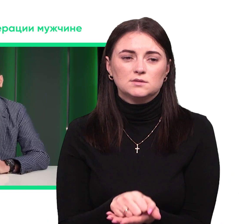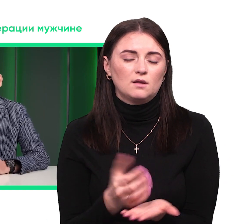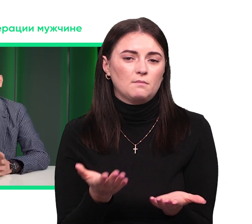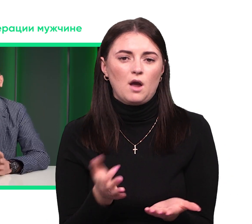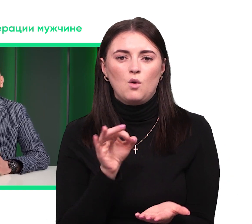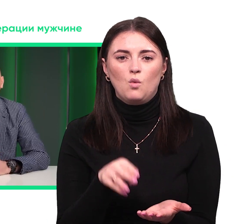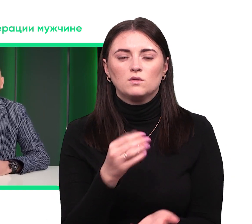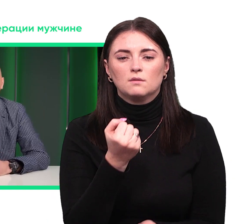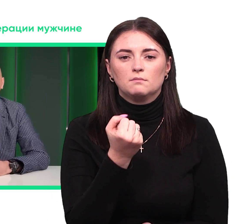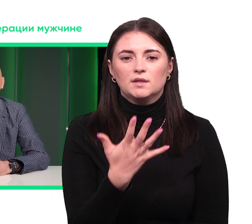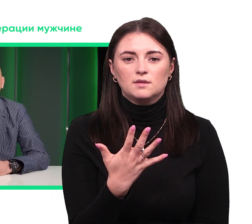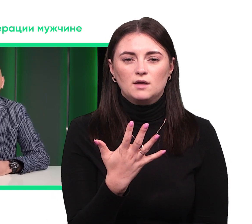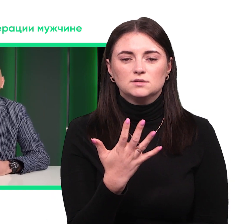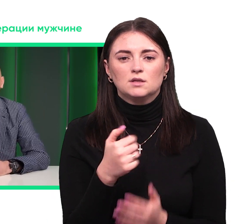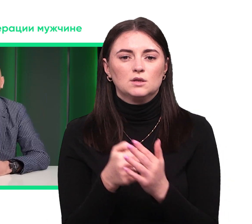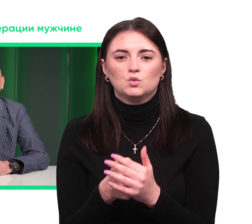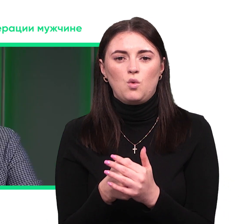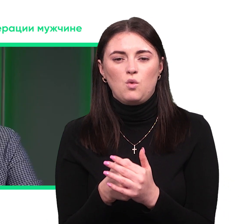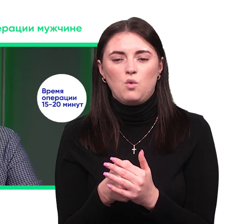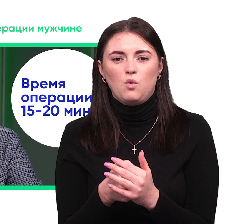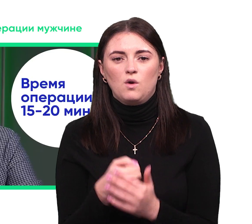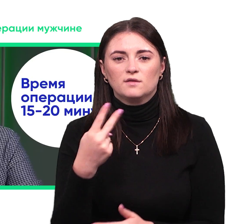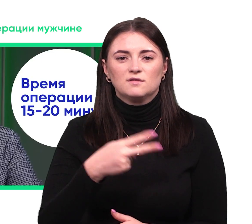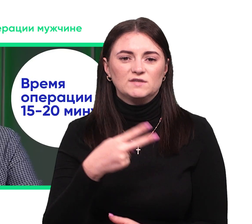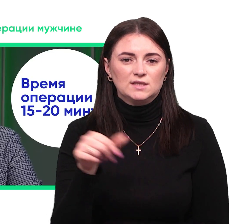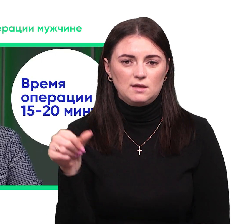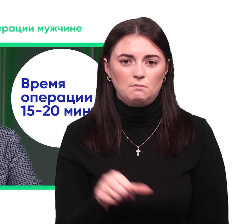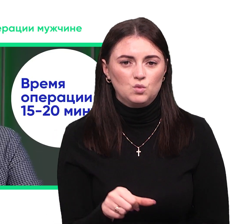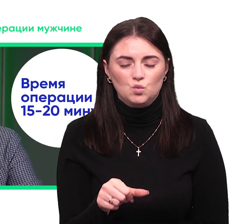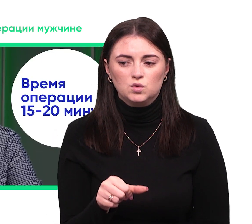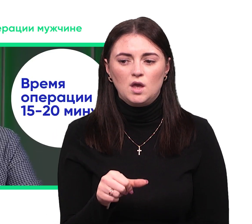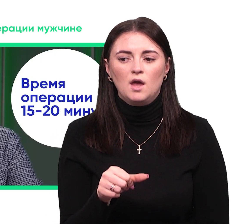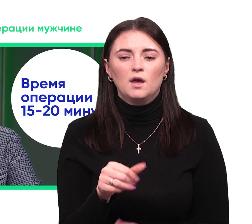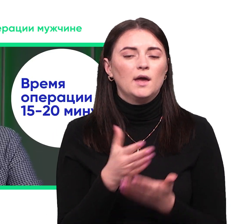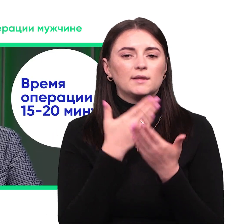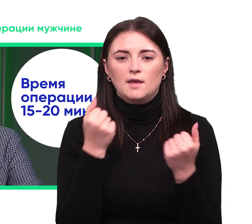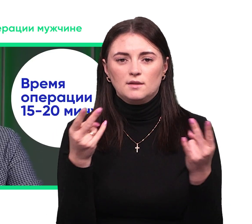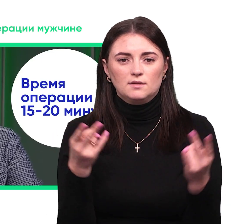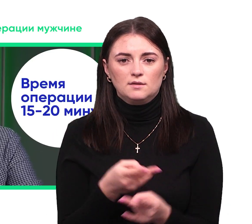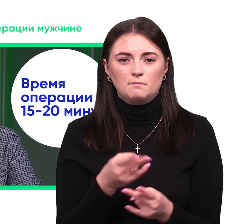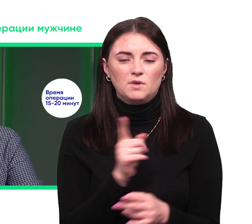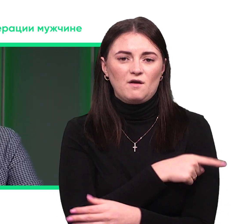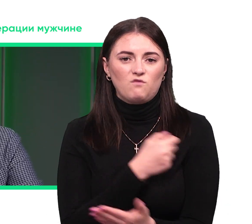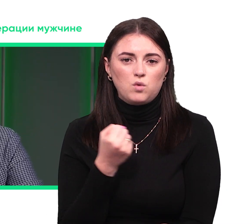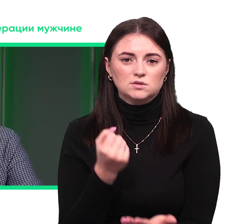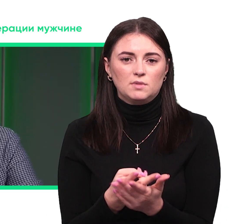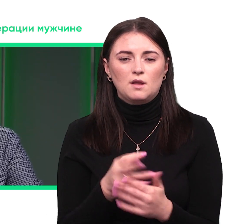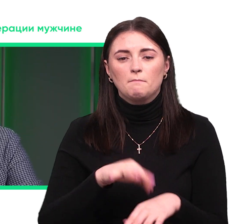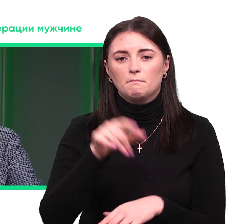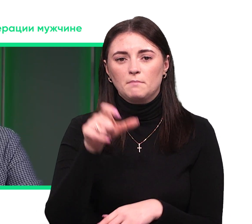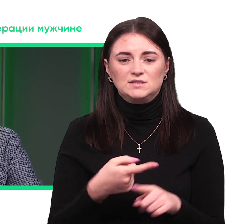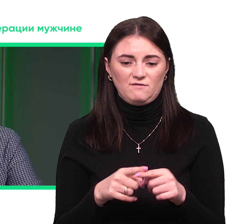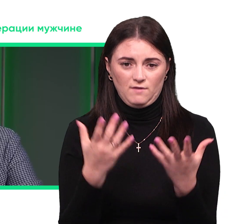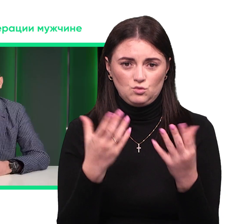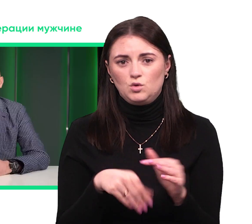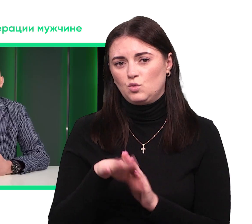от 15 до 20 минут. Нет необходимости в госпитализации, пациент в этот же день